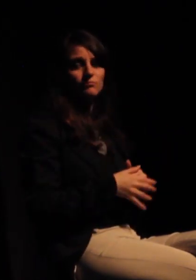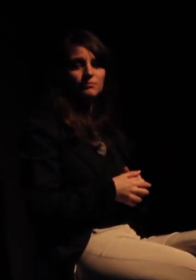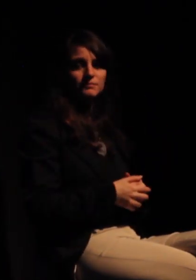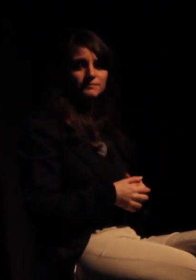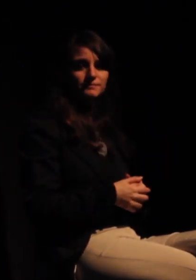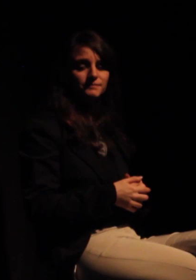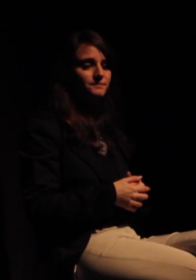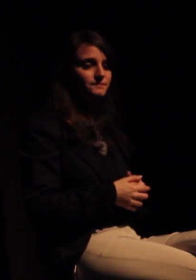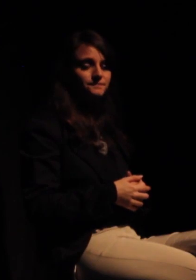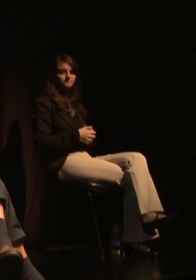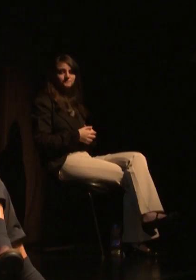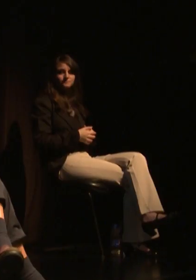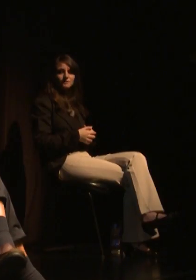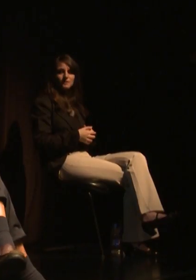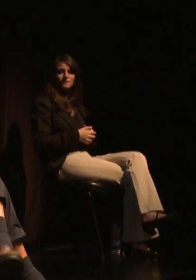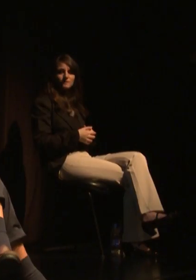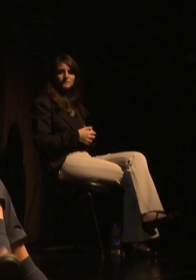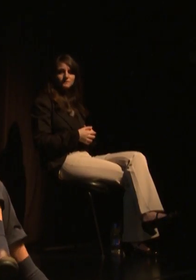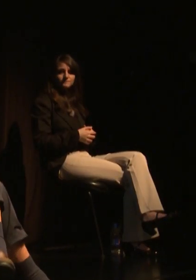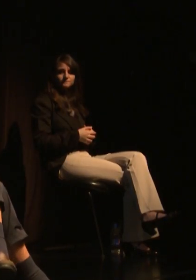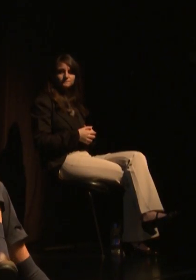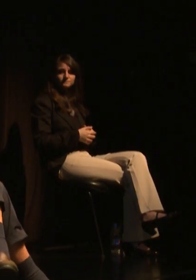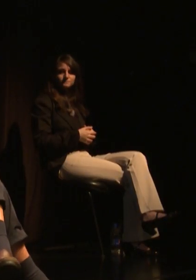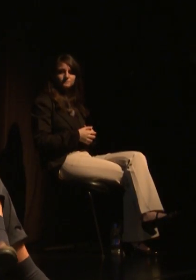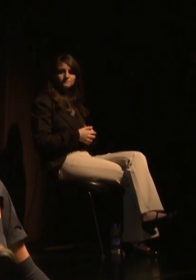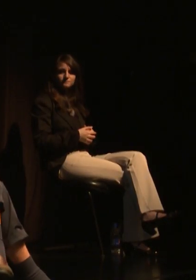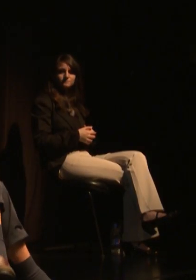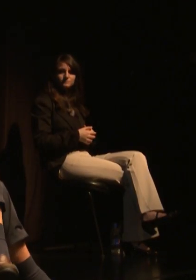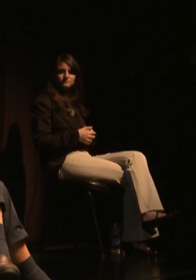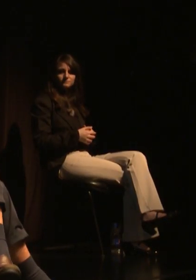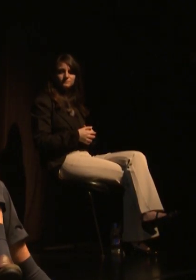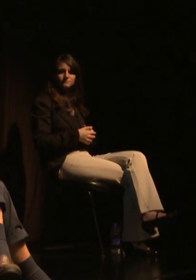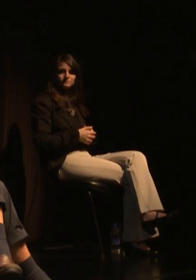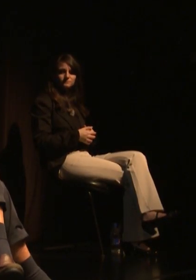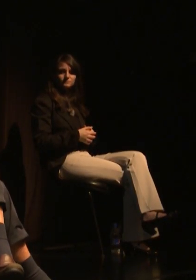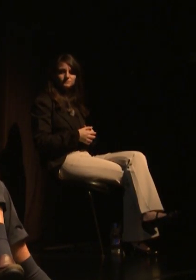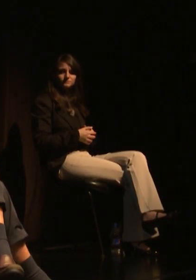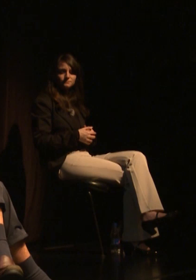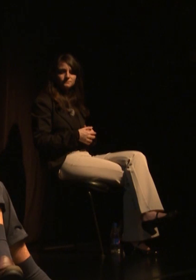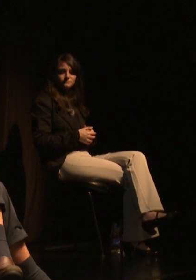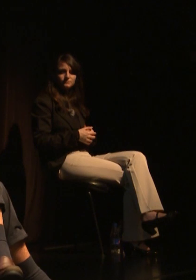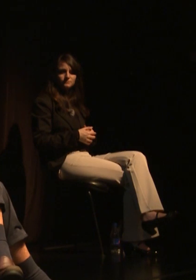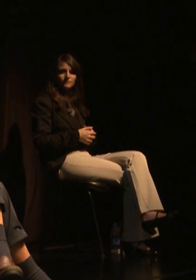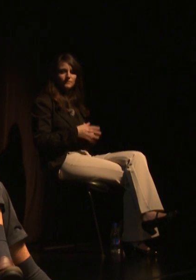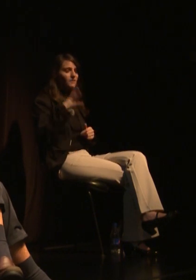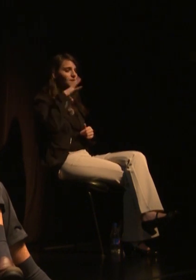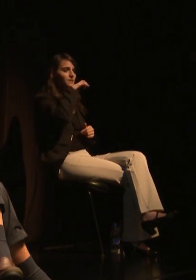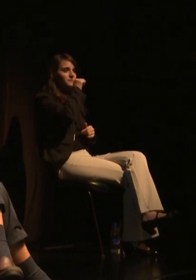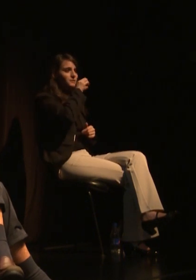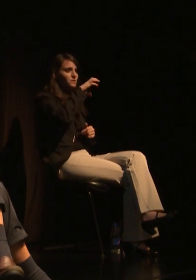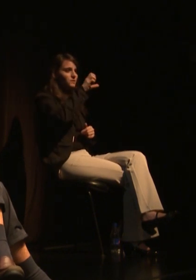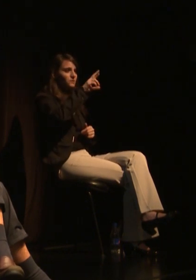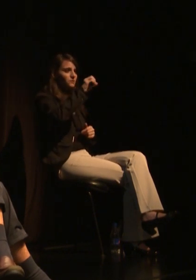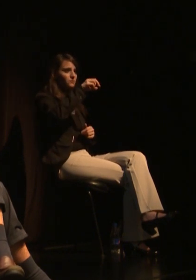as pessoas para coisa. Inácio, Mas eu... Diga. voltando um pouquinho, e nessa história você passou rapidamente pela